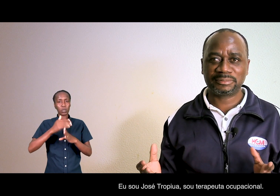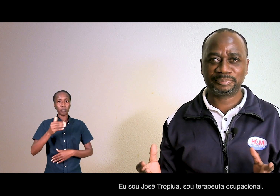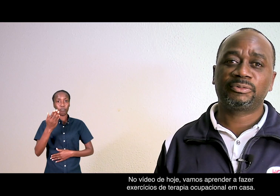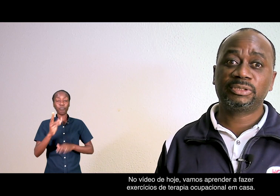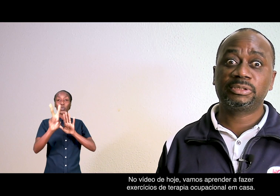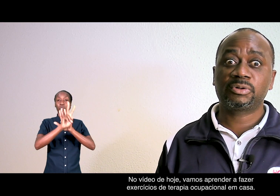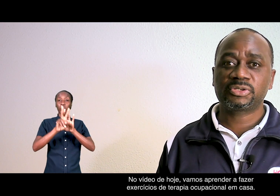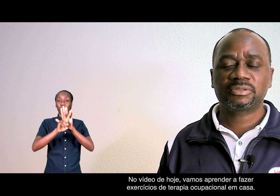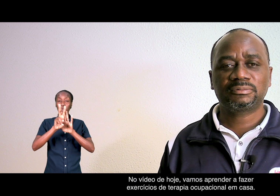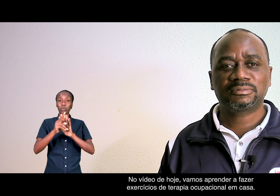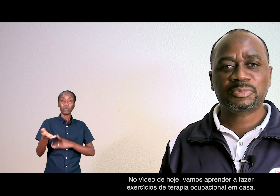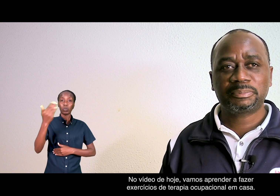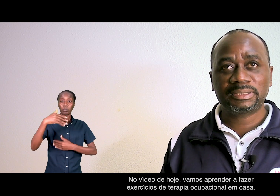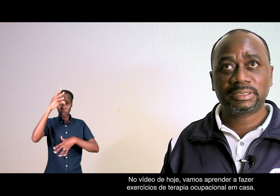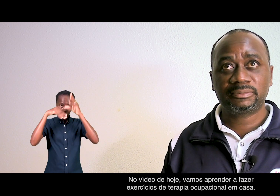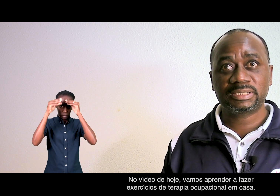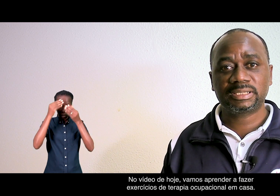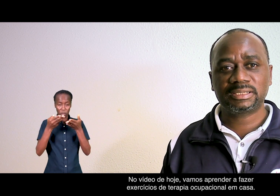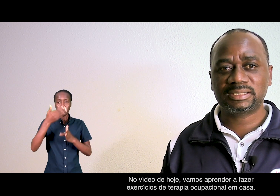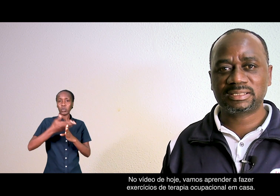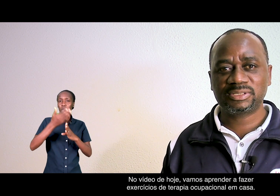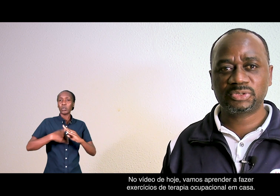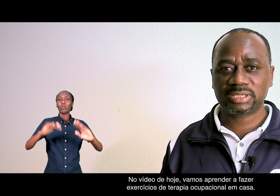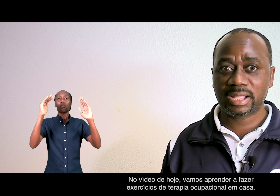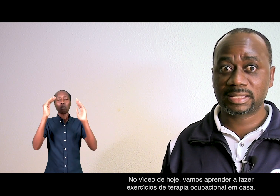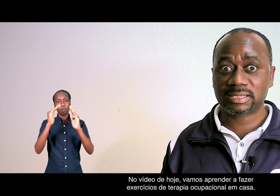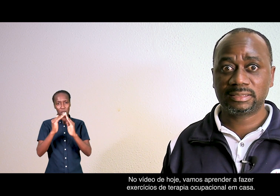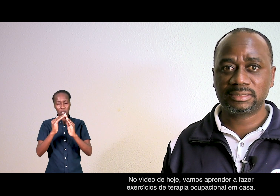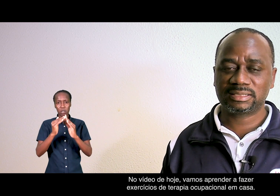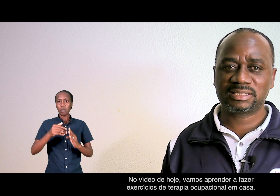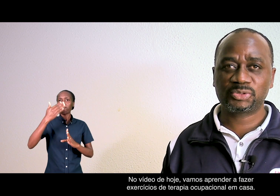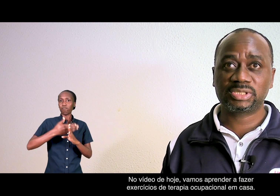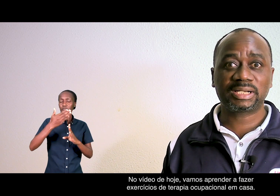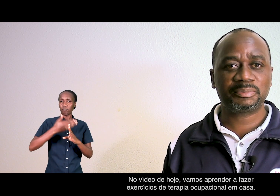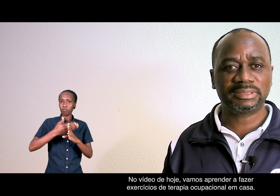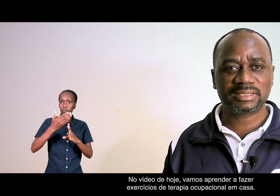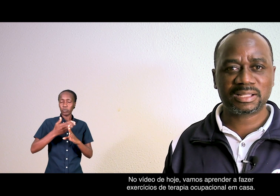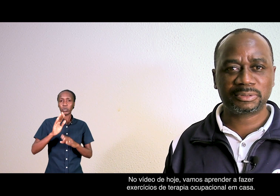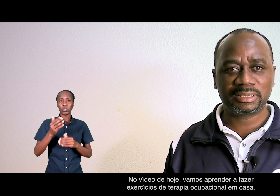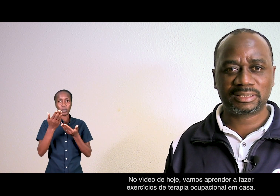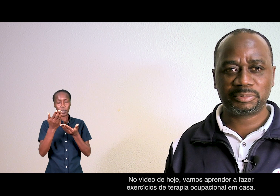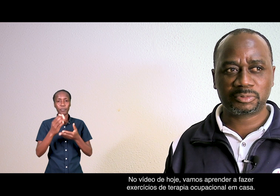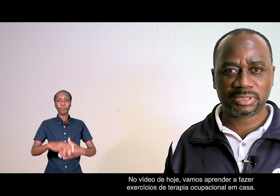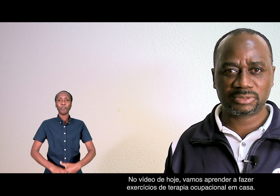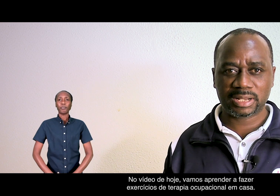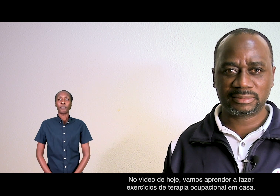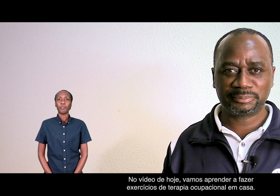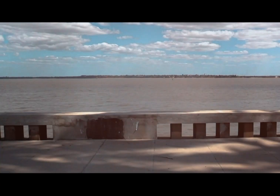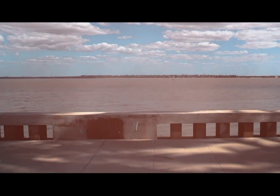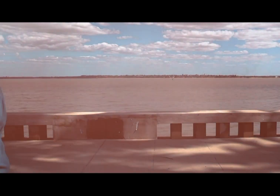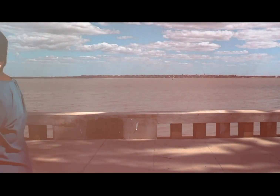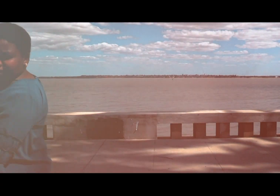ocupacional. No vídeo de hoje, vamos aprender a fazer exercícios em casa, exercícios de reabilitação em terapia